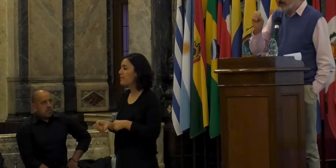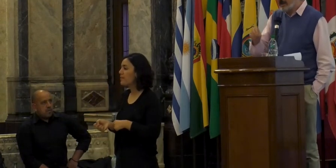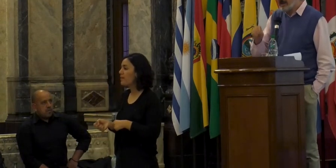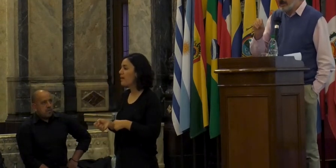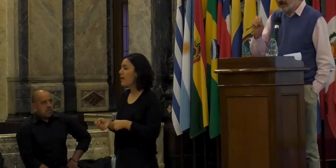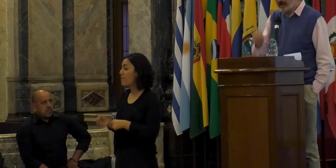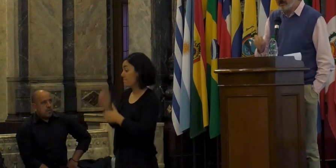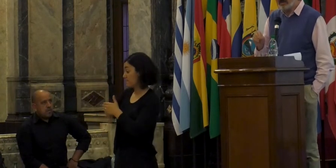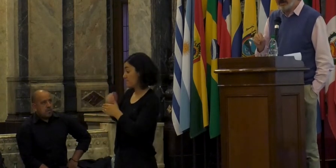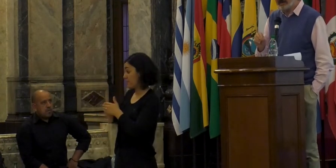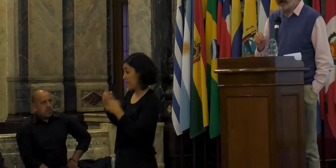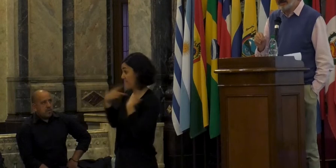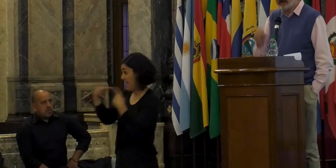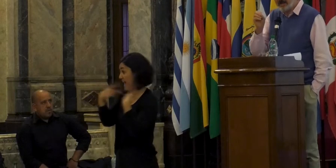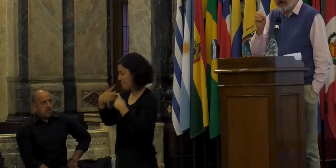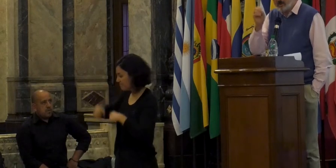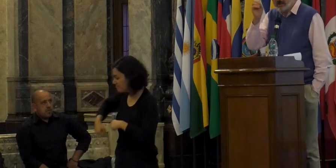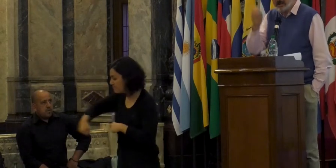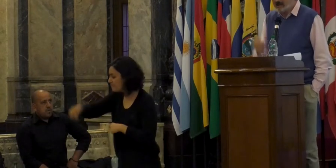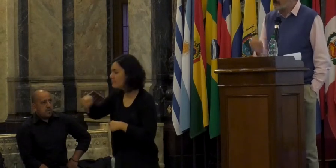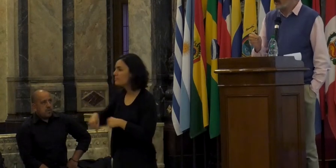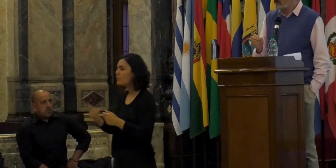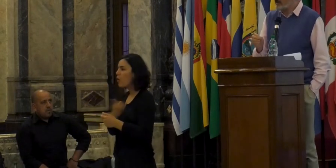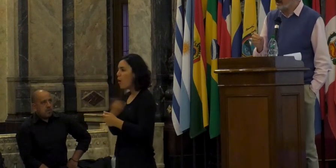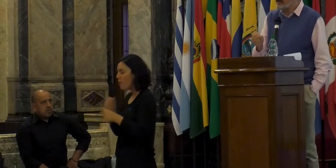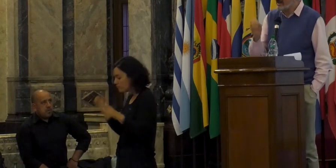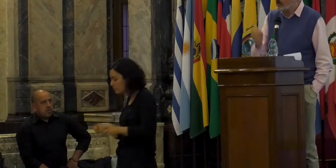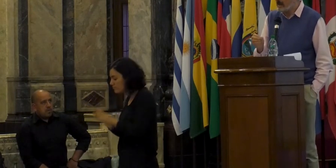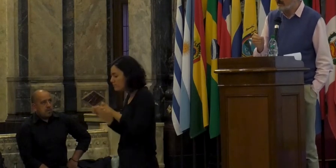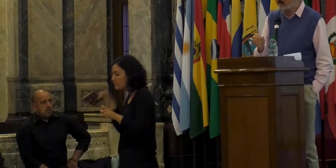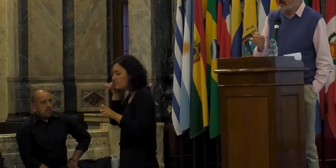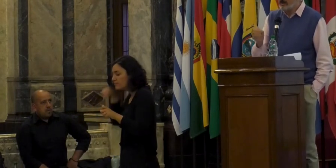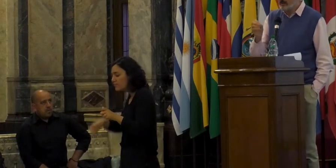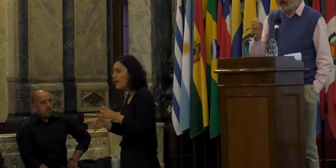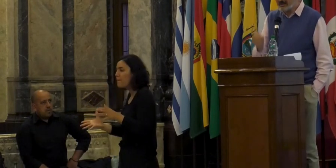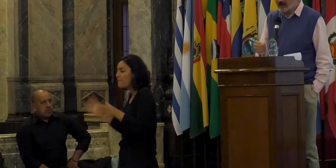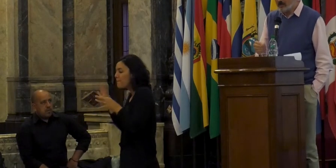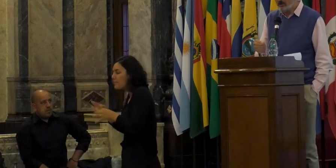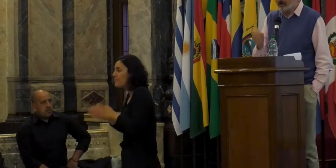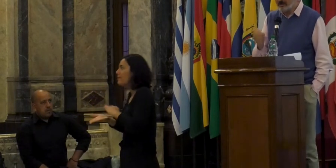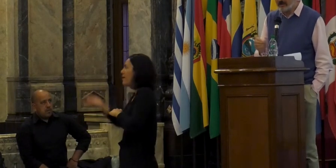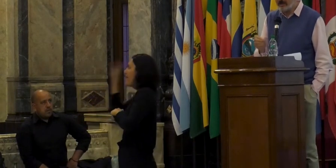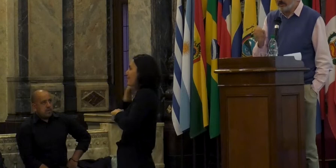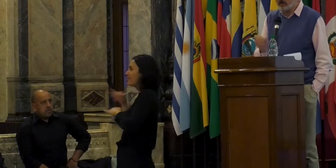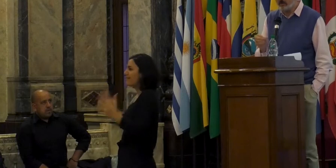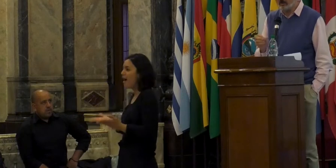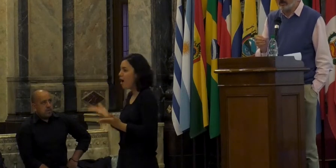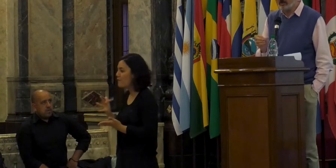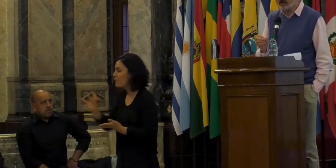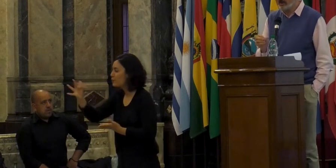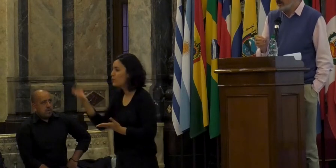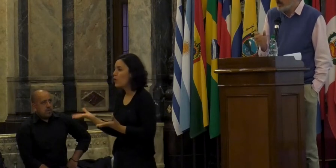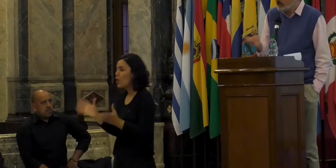Fue una conferencia sobre hacer una maleta y explicaba cómo en el acto de hacer una maleta se anudan tu pasado, tu presente y tu